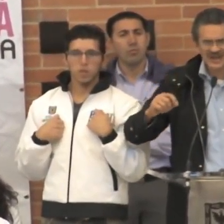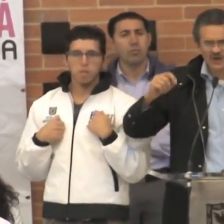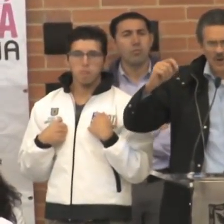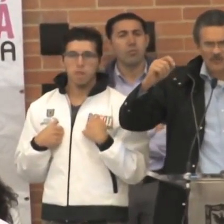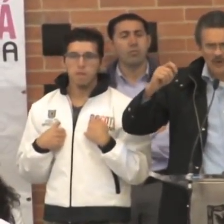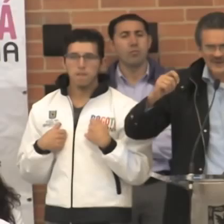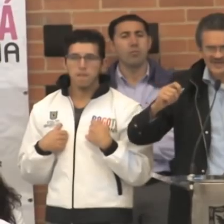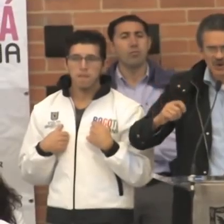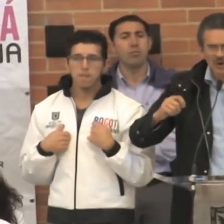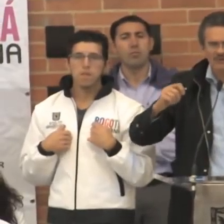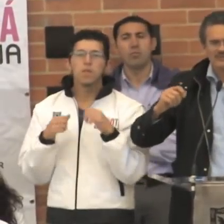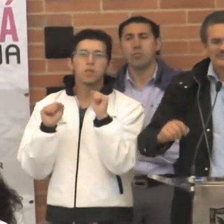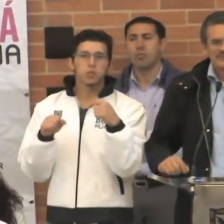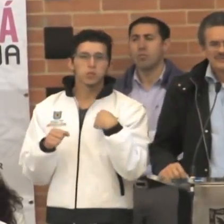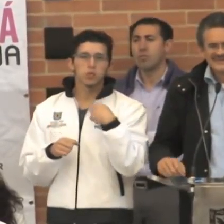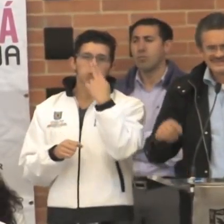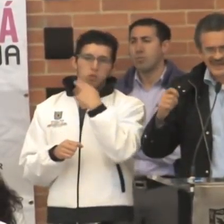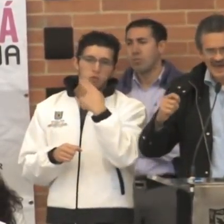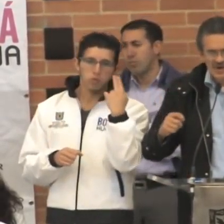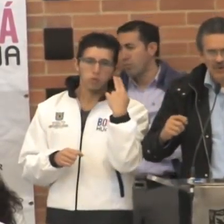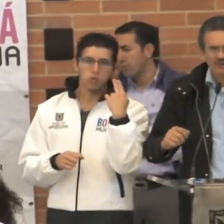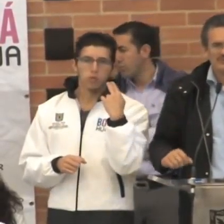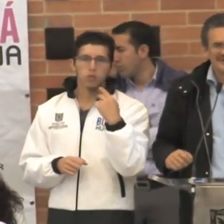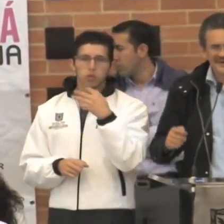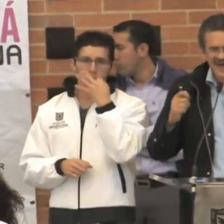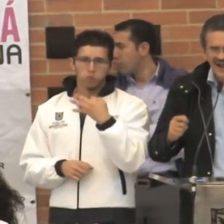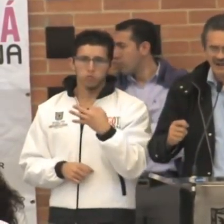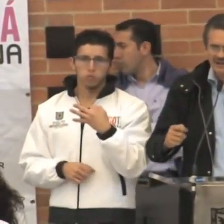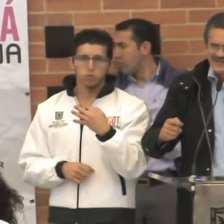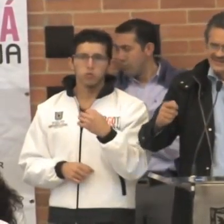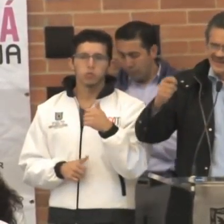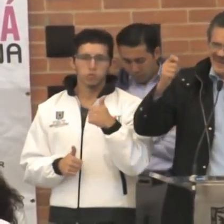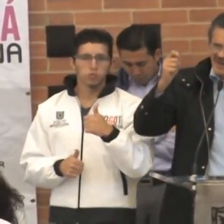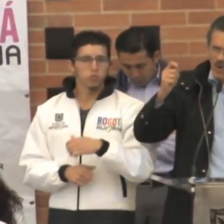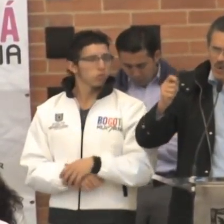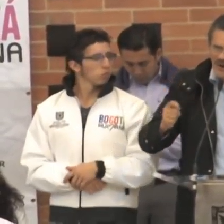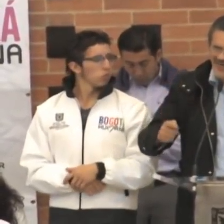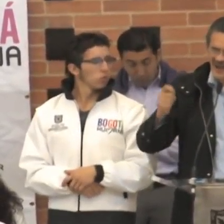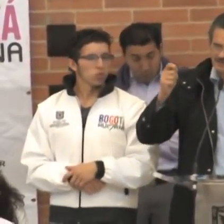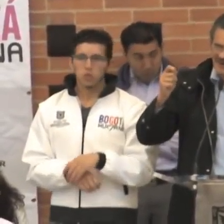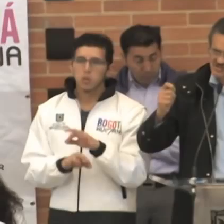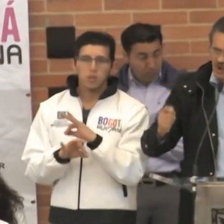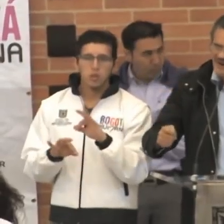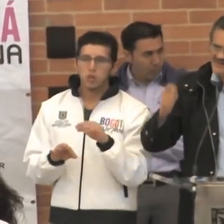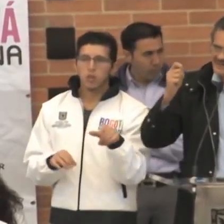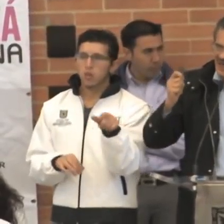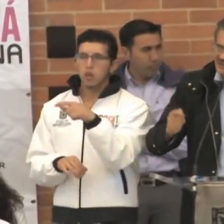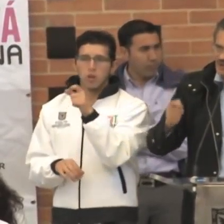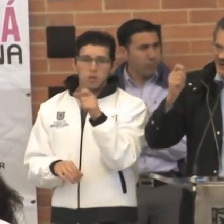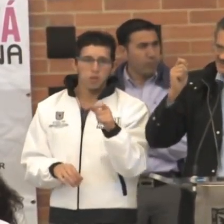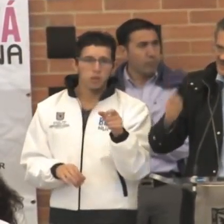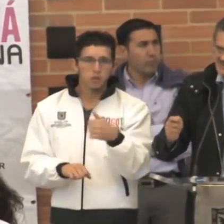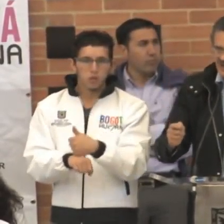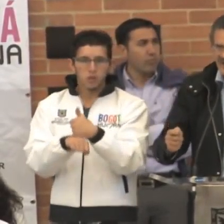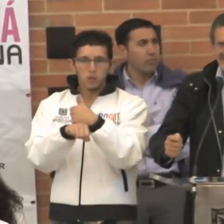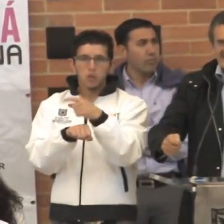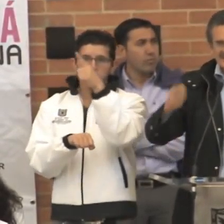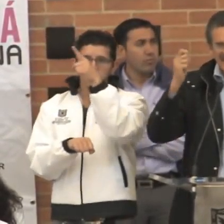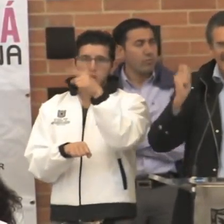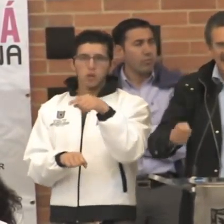tenemos el compromiso serio, real, de que ninguna de las personas de alto de la